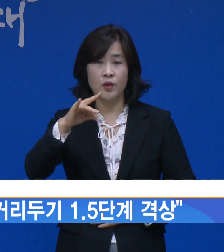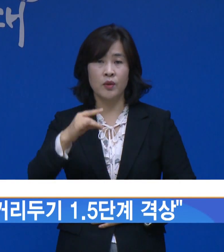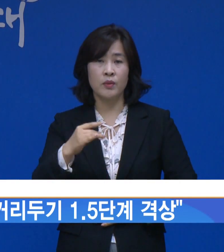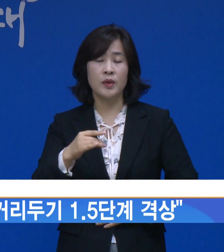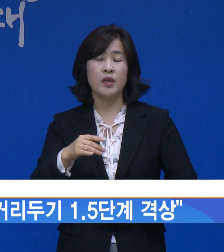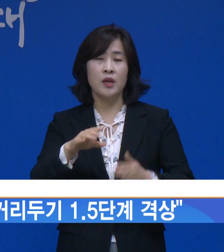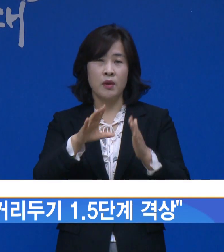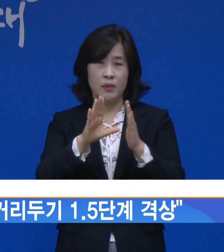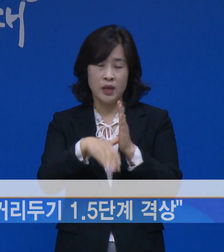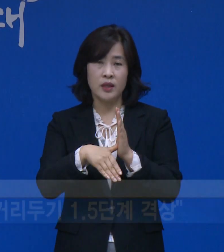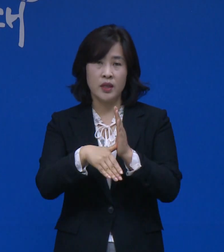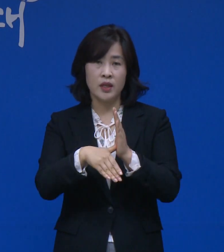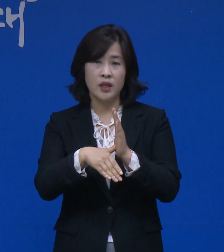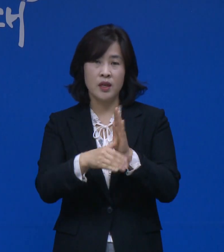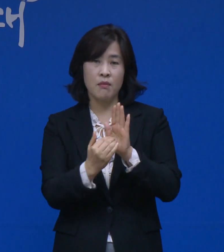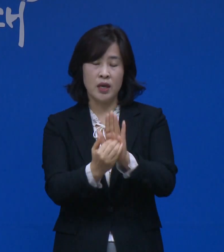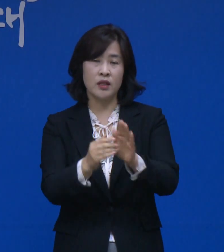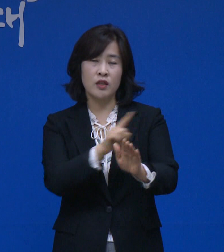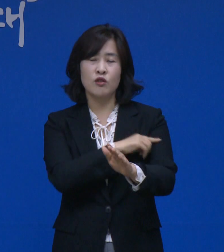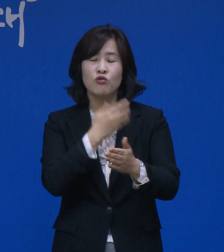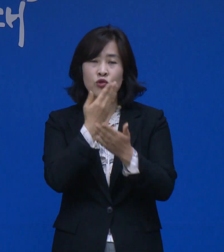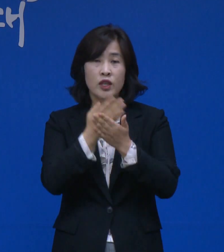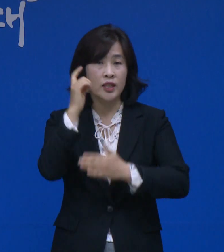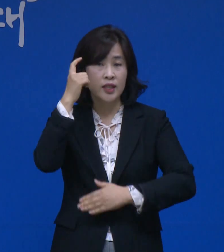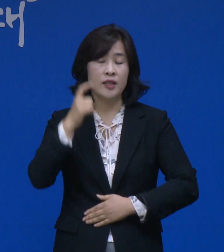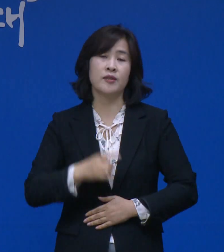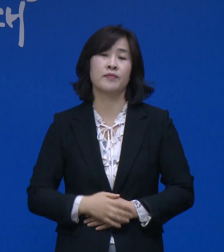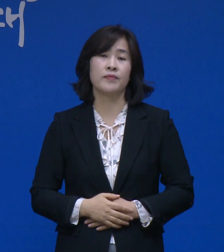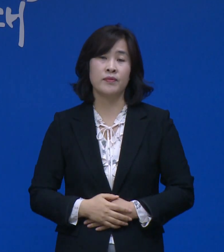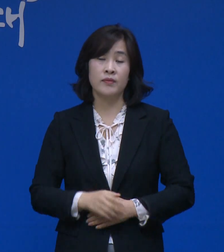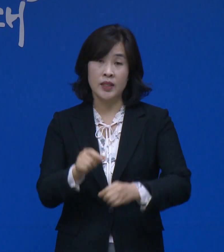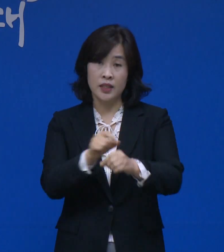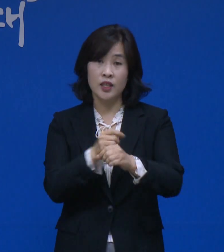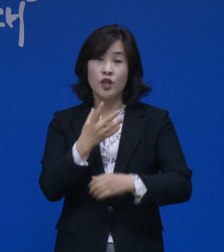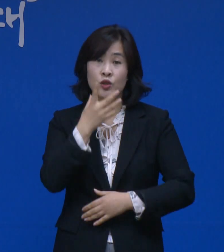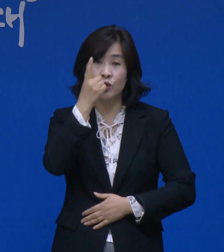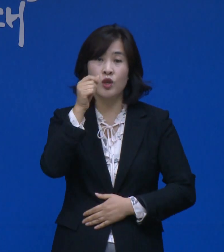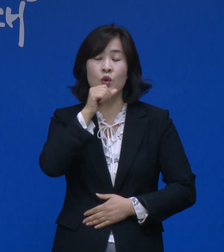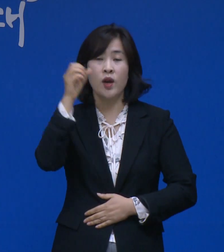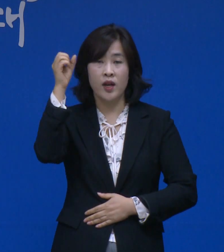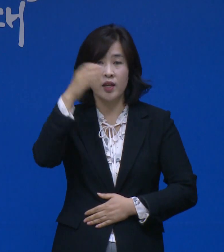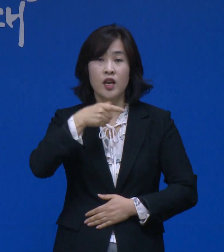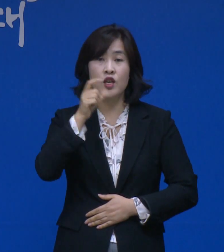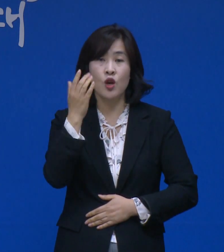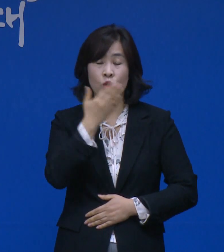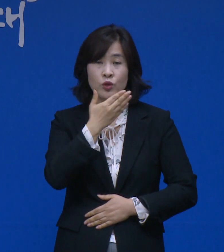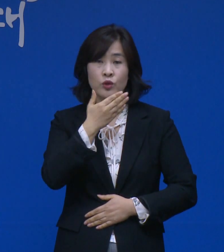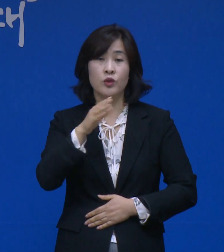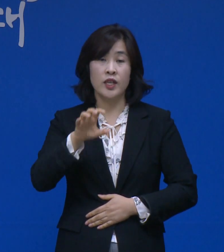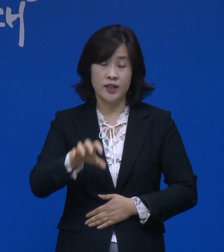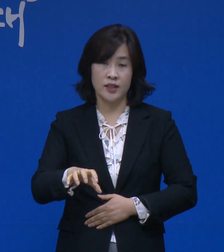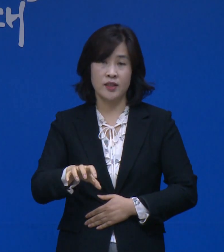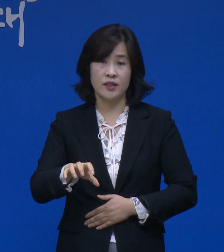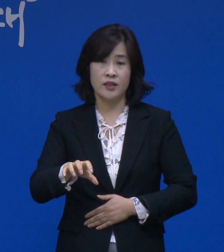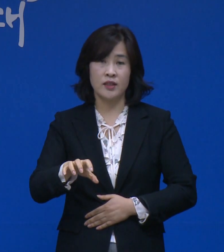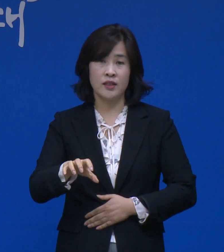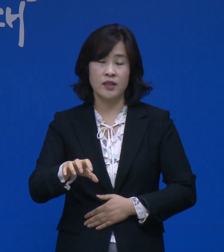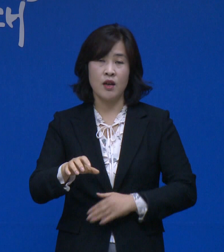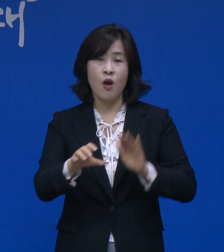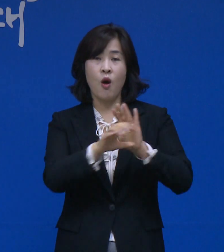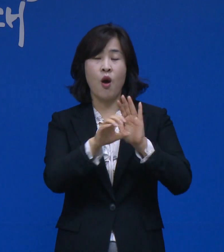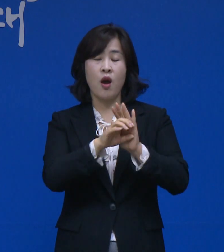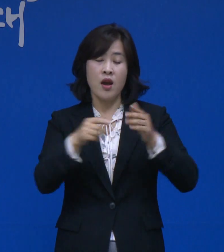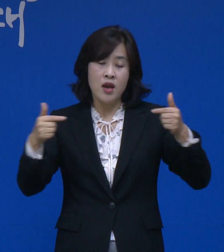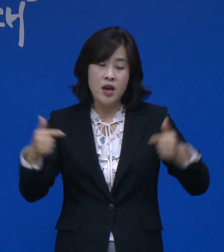초동단계에서 대처가 가장 중요하다고 생각을 합니다. 특히 순천, 광양, 여수시에서는